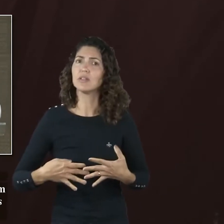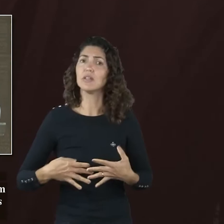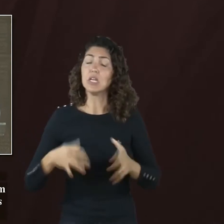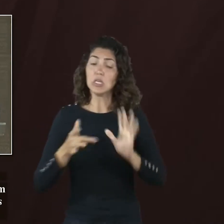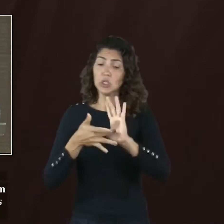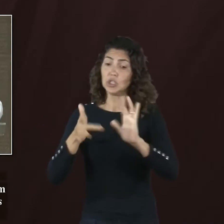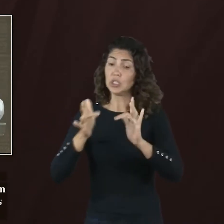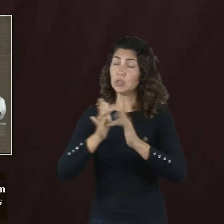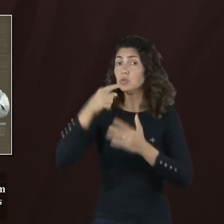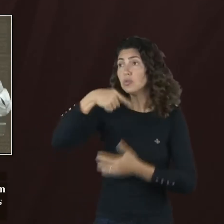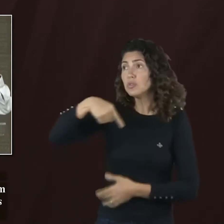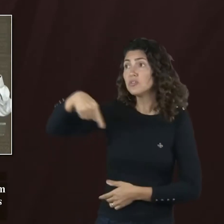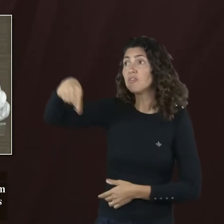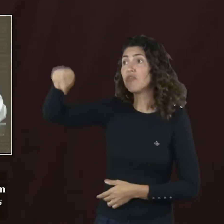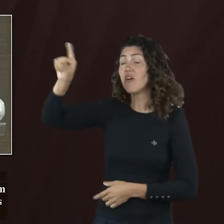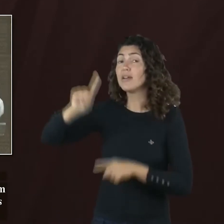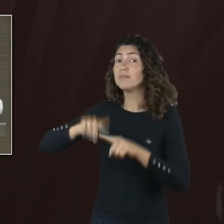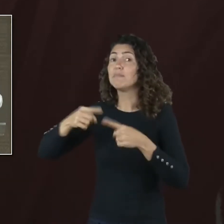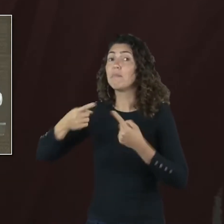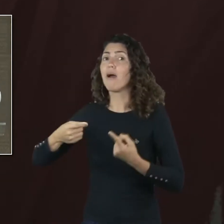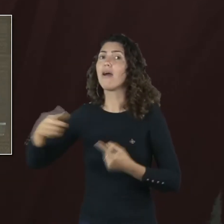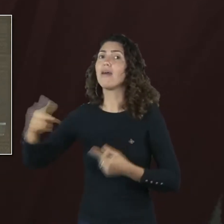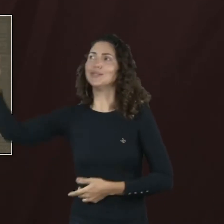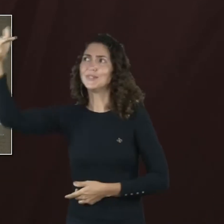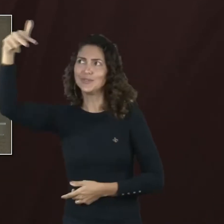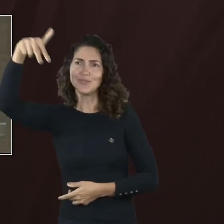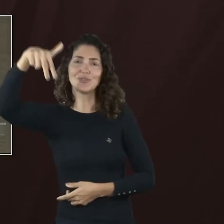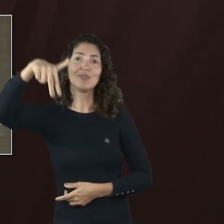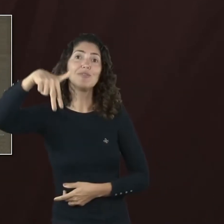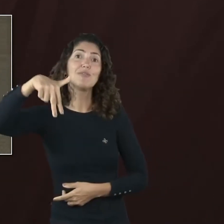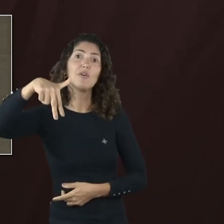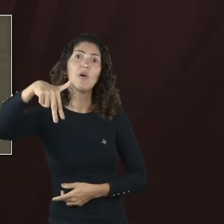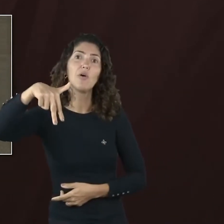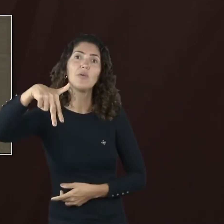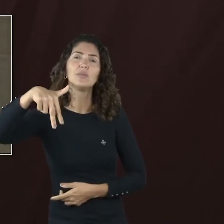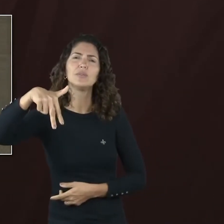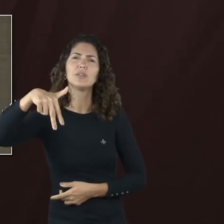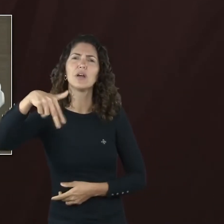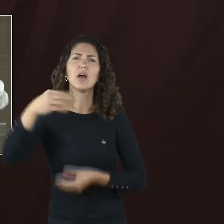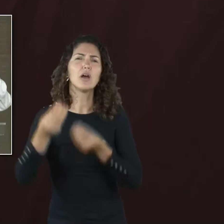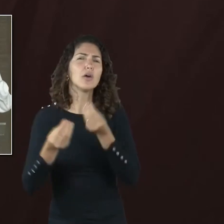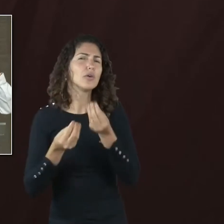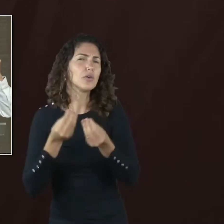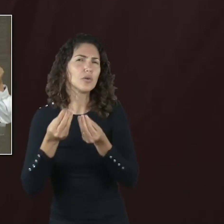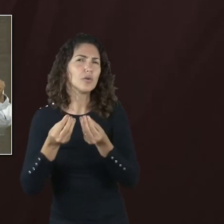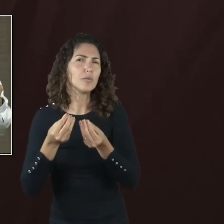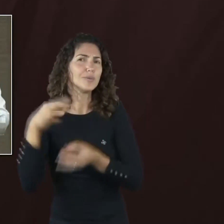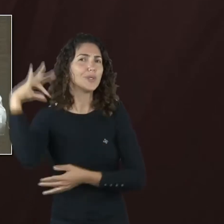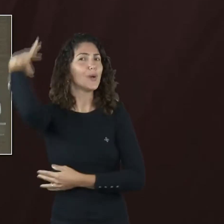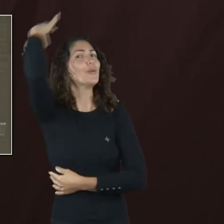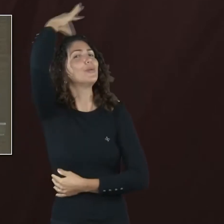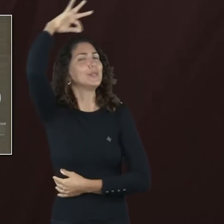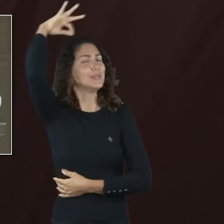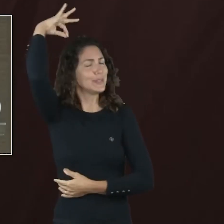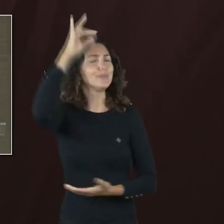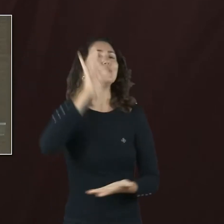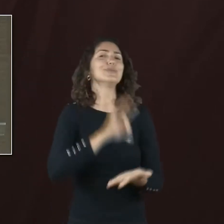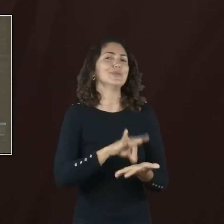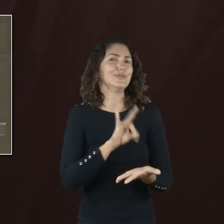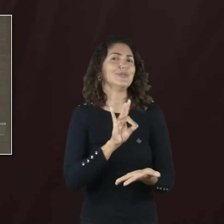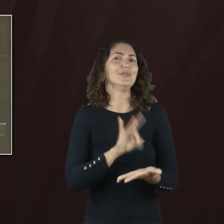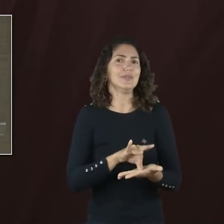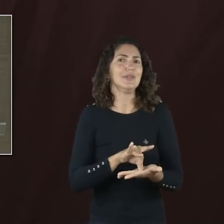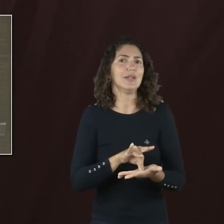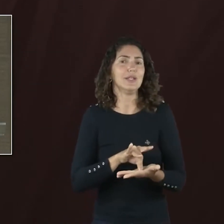Pai, que ele vos enviará outro Consolador, que é o Espírito da verdade, que o mundo não